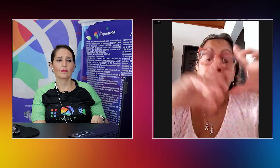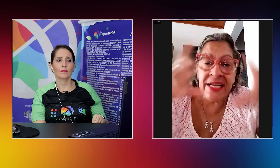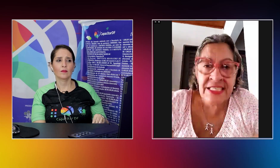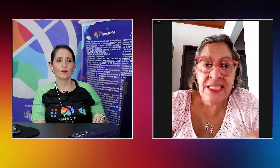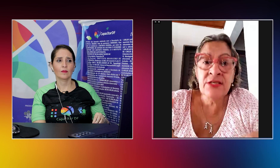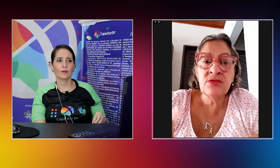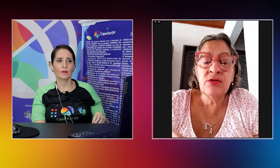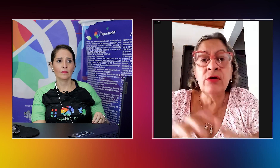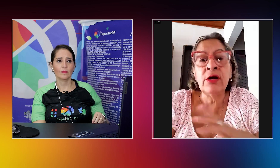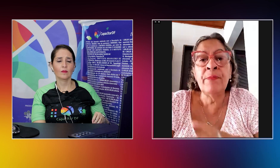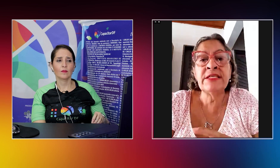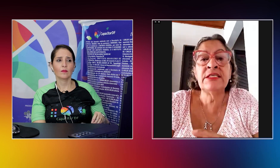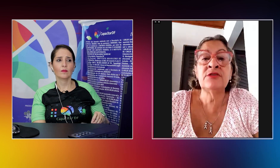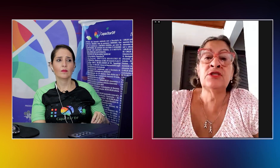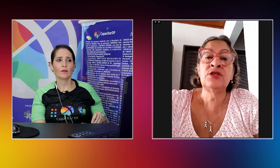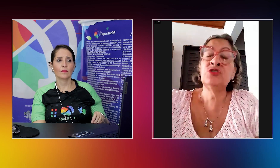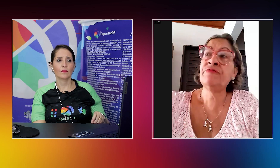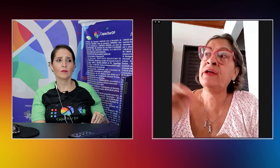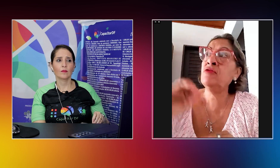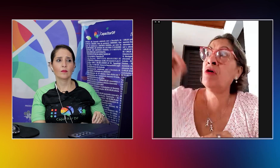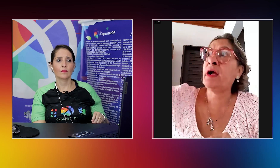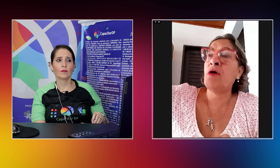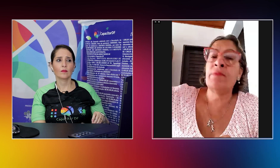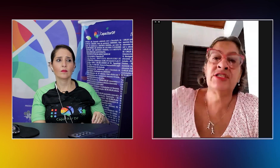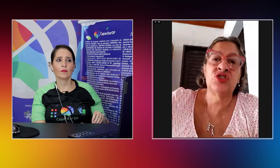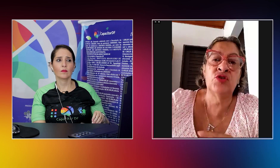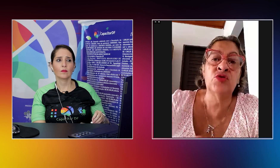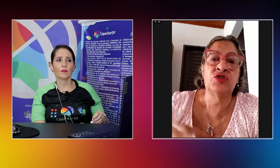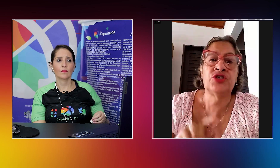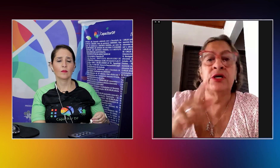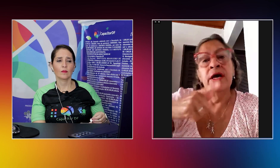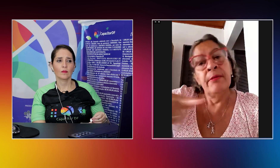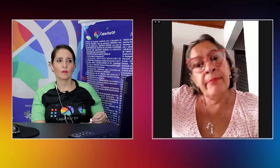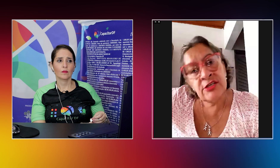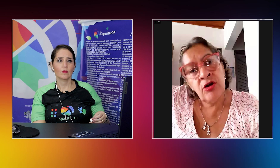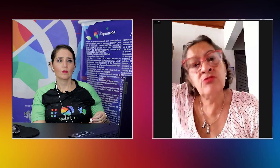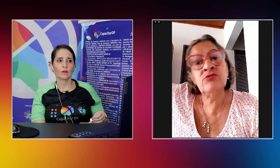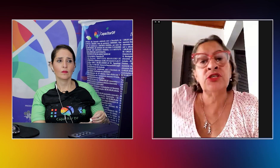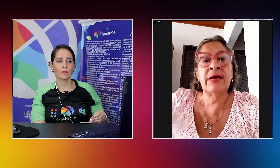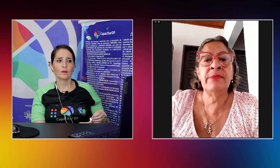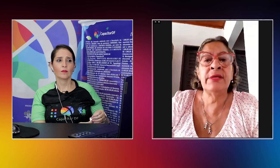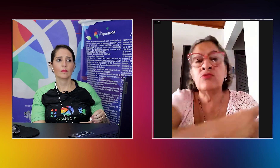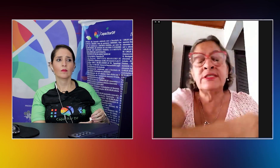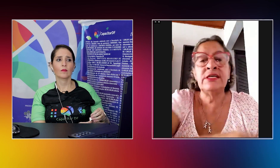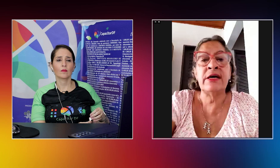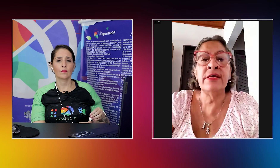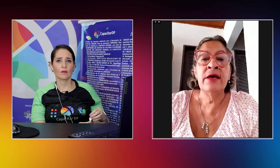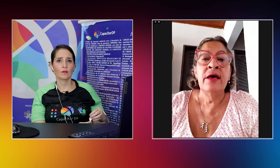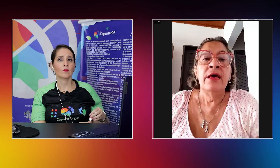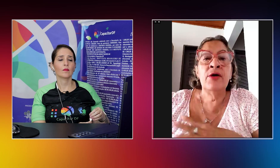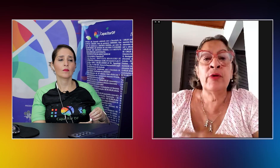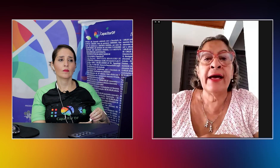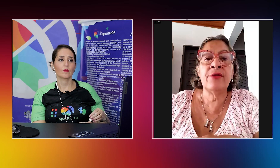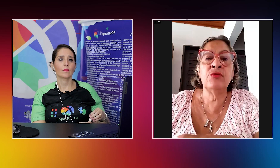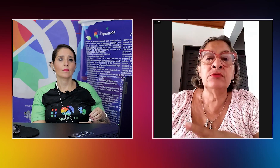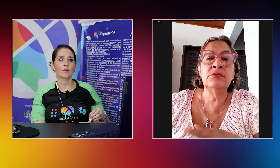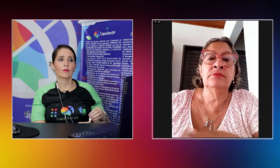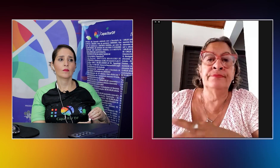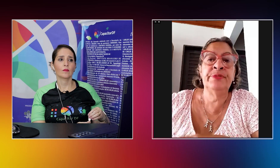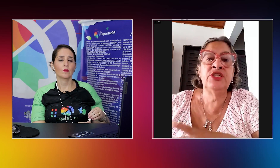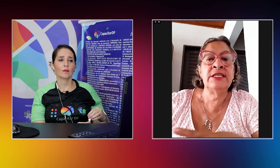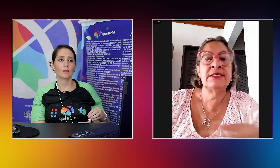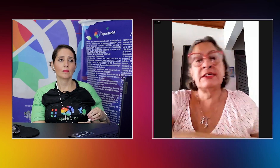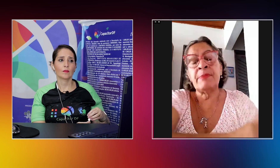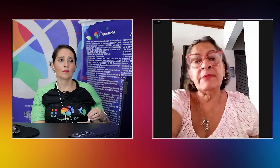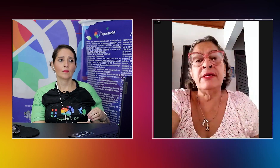eu preciso ou não preciso? Se eu estiver num local mais longe da minha cozinha, e eu quero